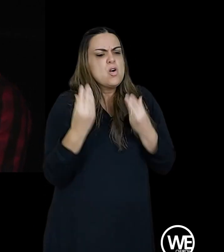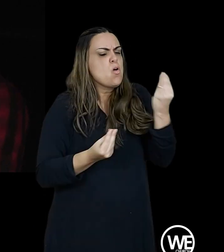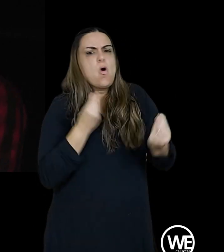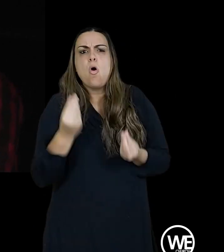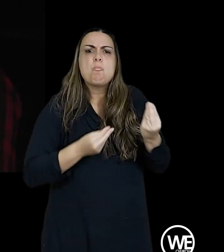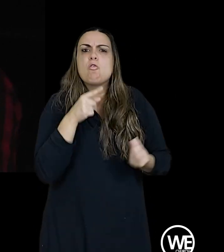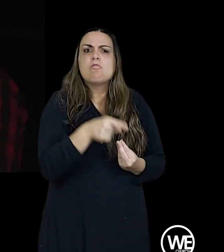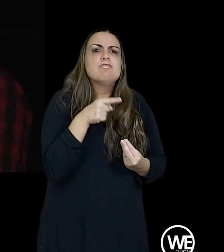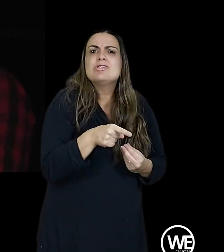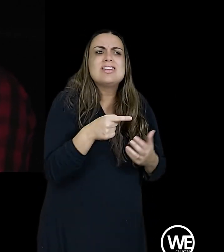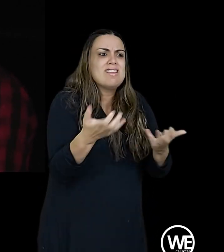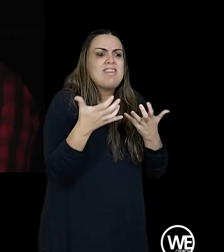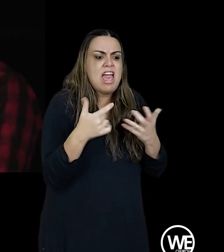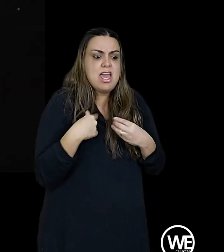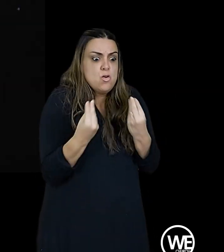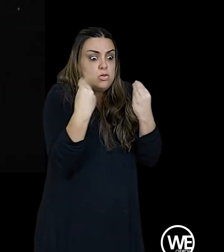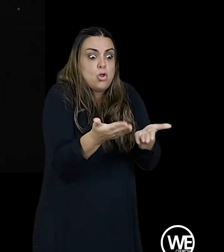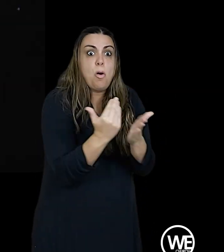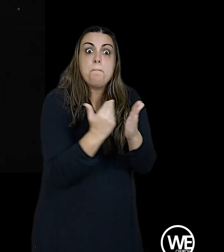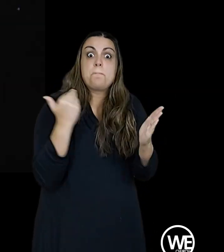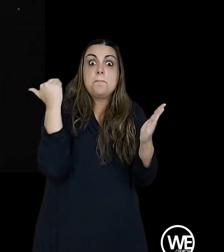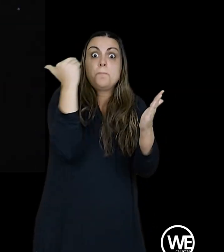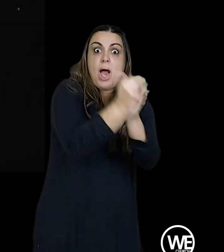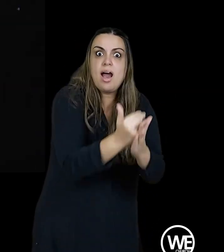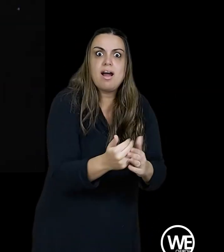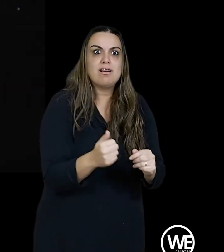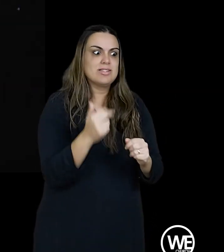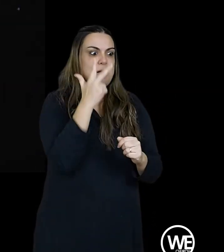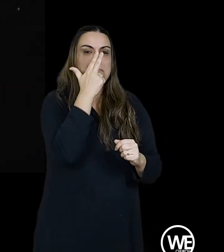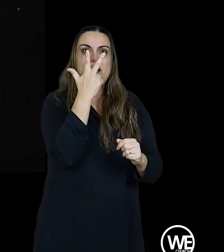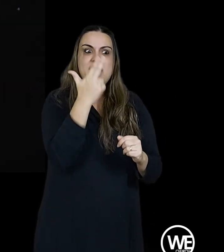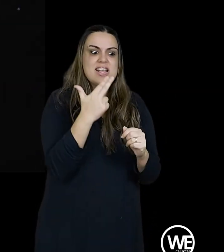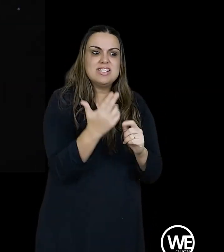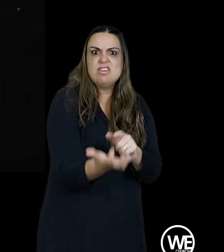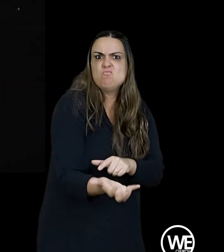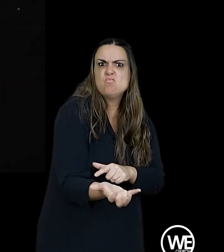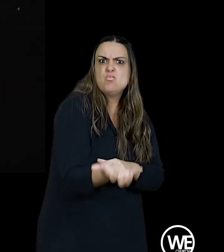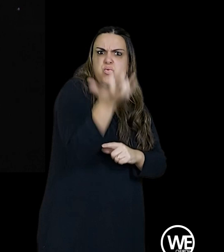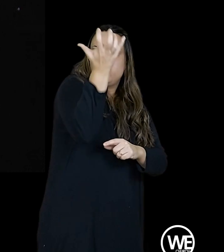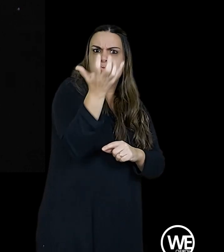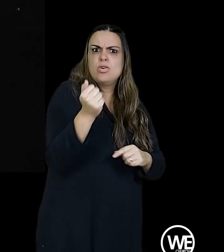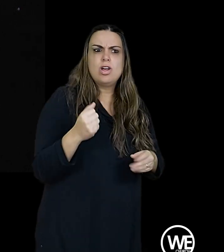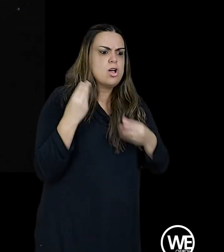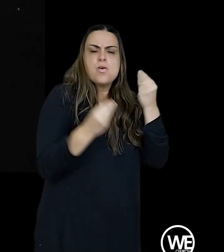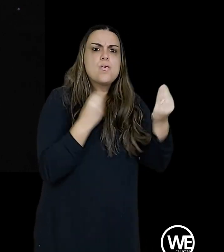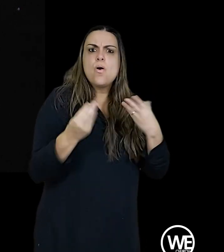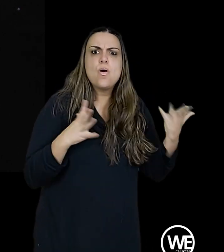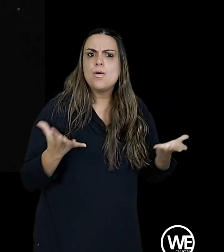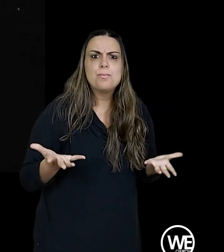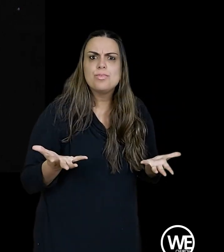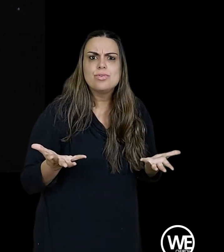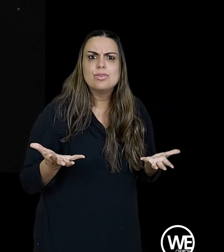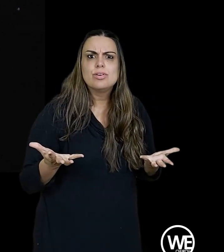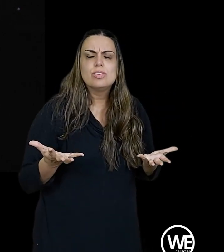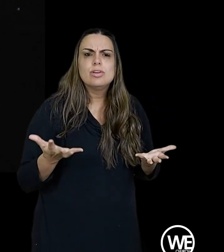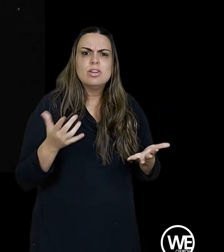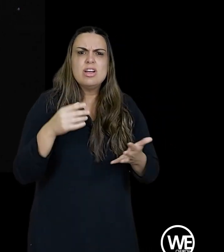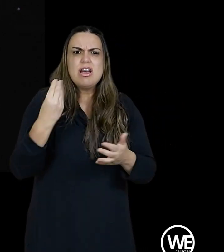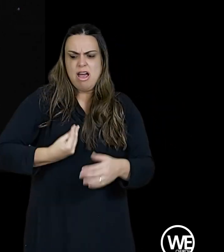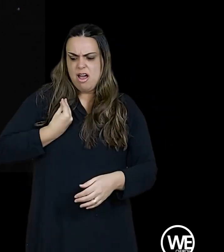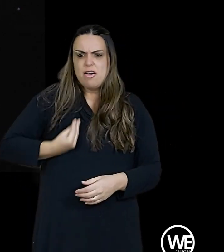poderosos? Como é que você quer que eu te coloque para competir com os melhores? Se você não